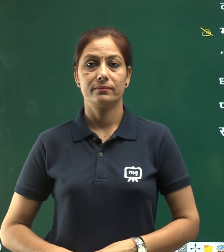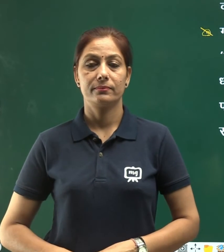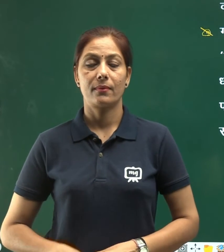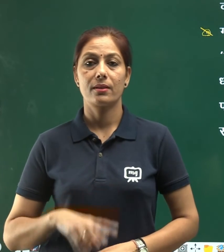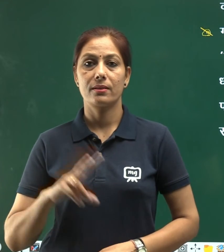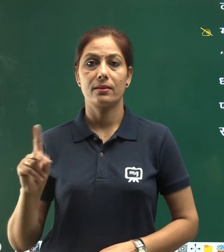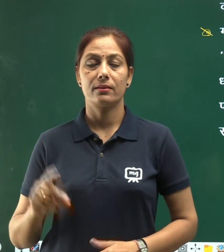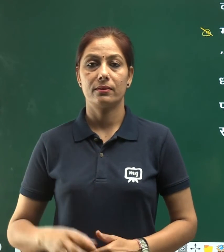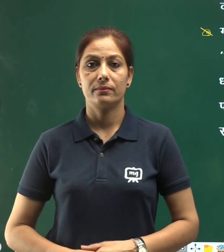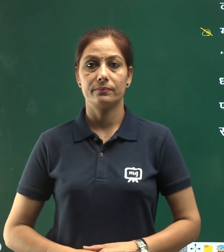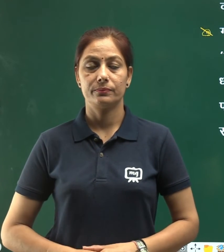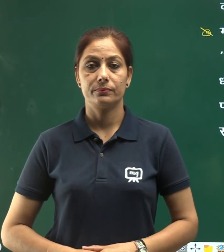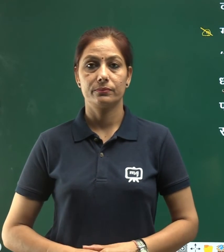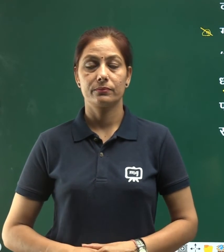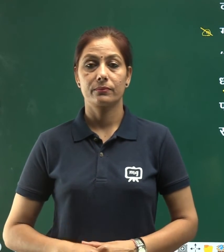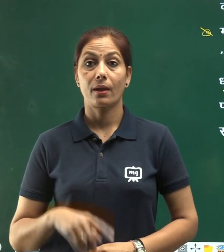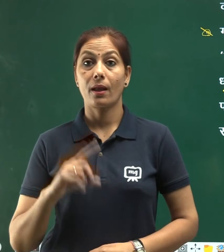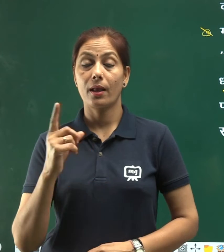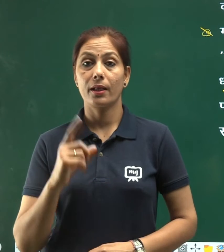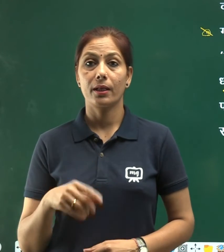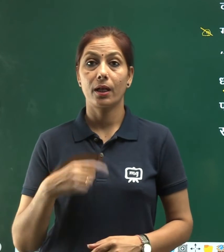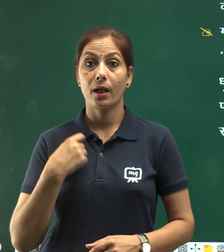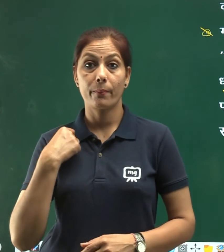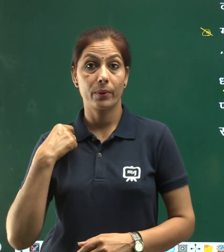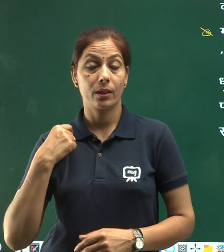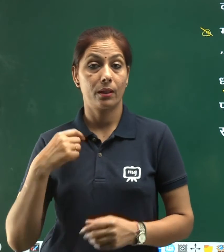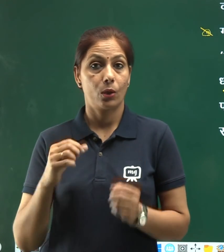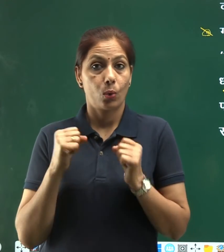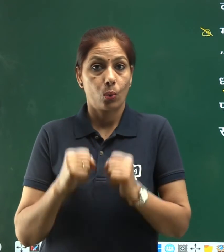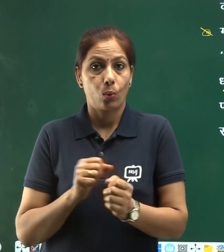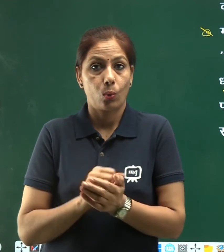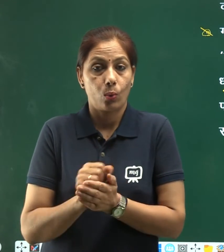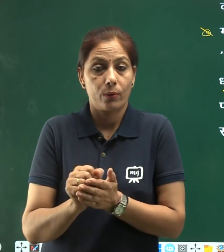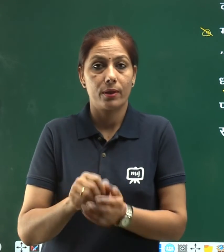तथा एक धोबी ने भी